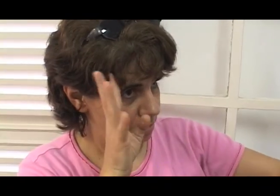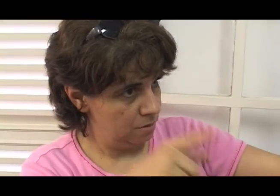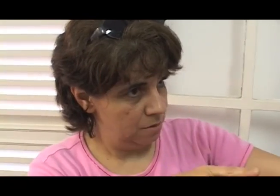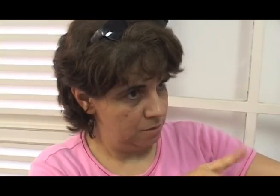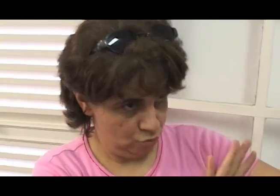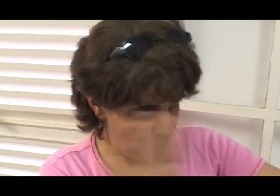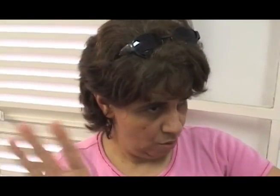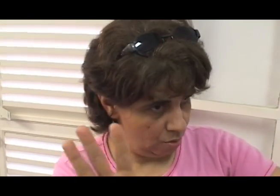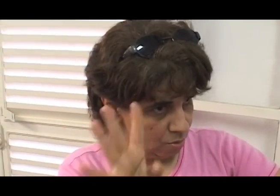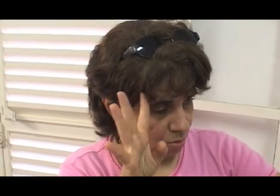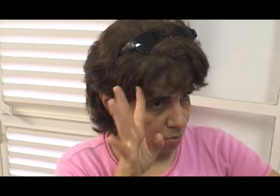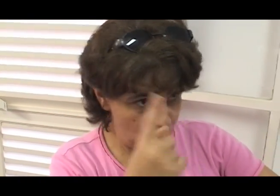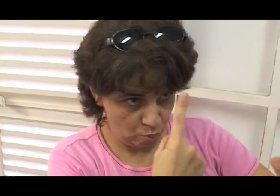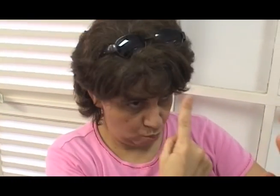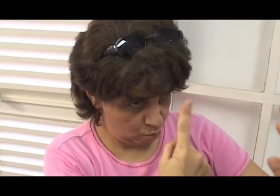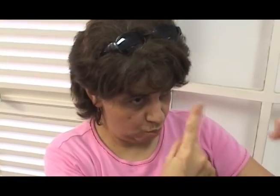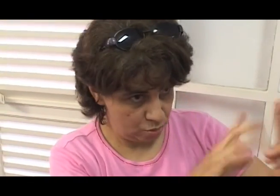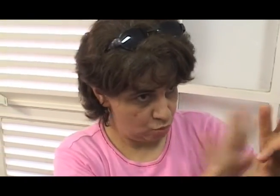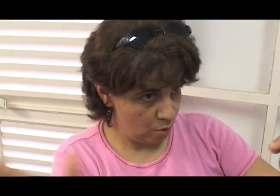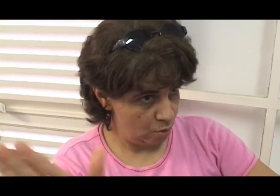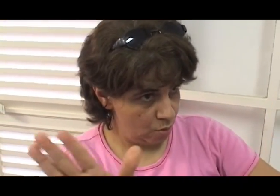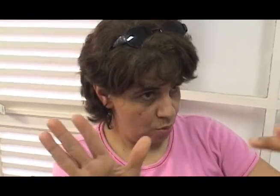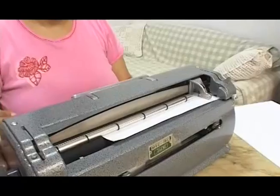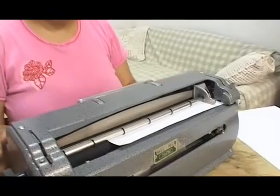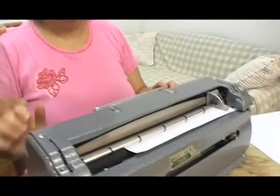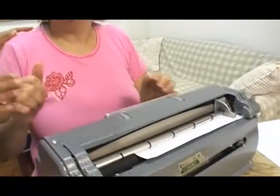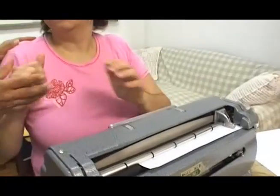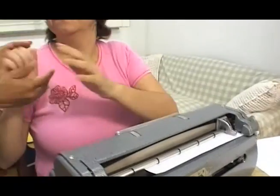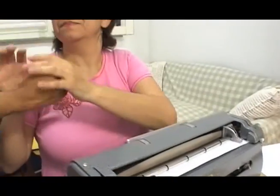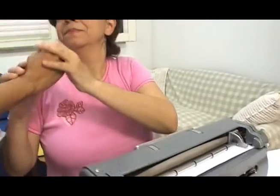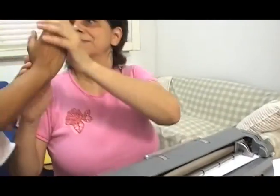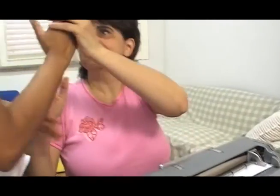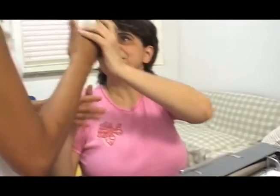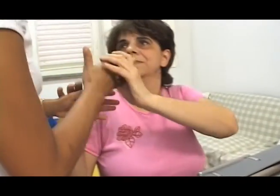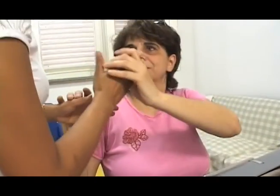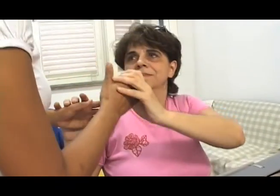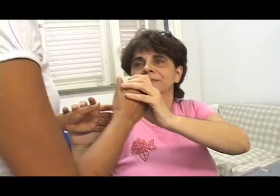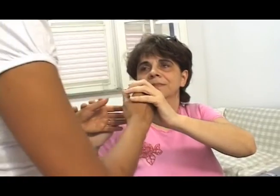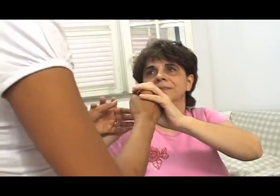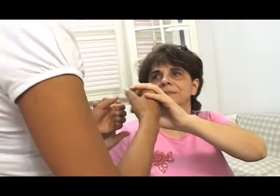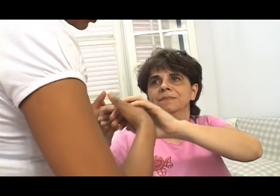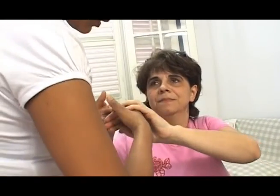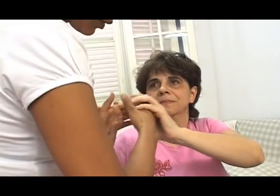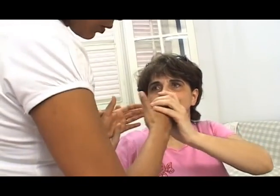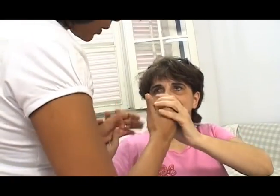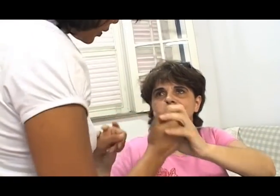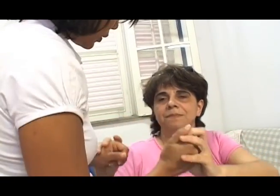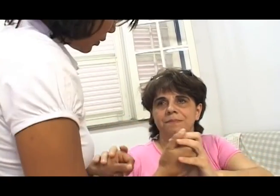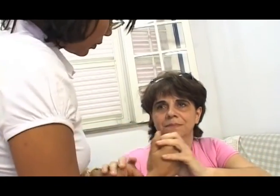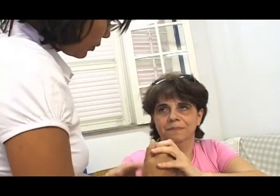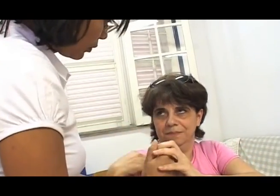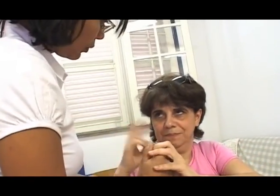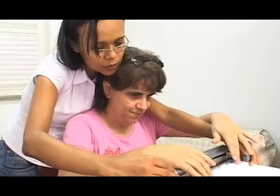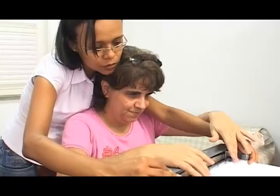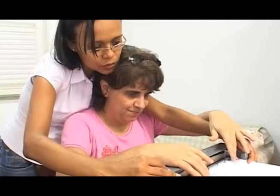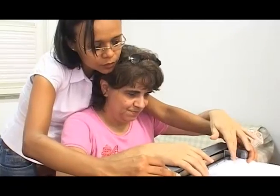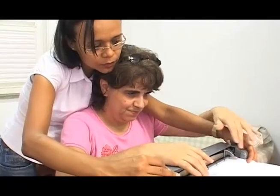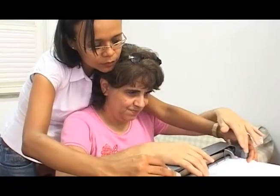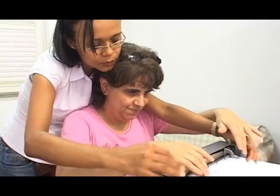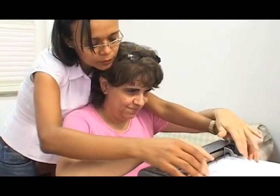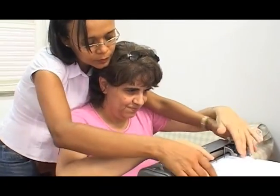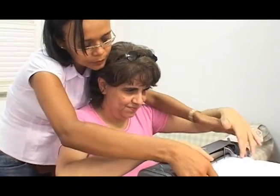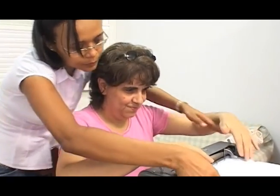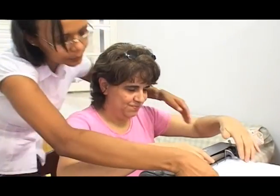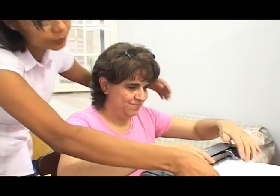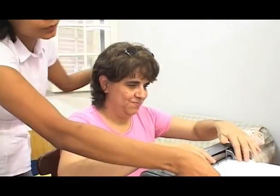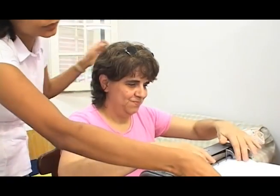de sinais, Libras, antes de ficar cega. E hoje se comunica por meio da língua de sinais tátil. Ela continua seus